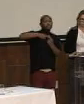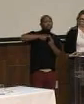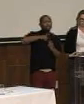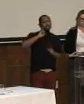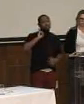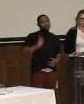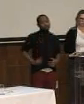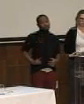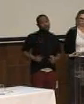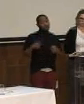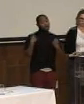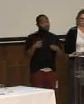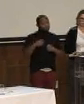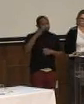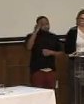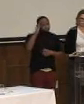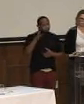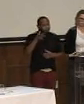esses movimentos,